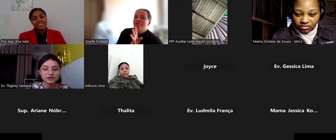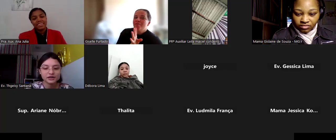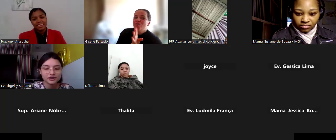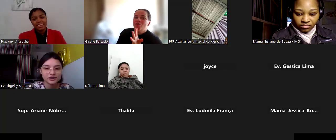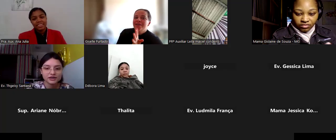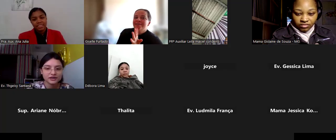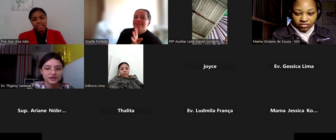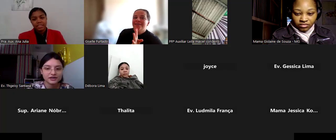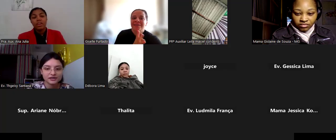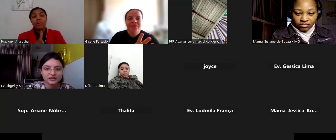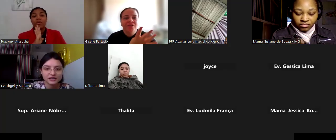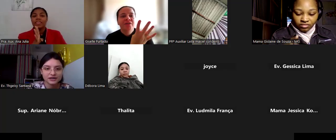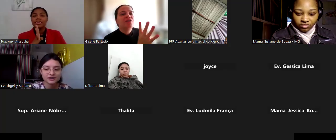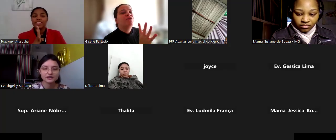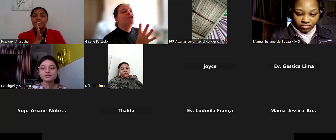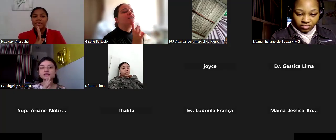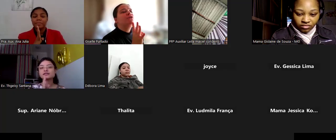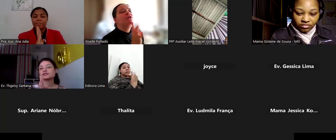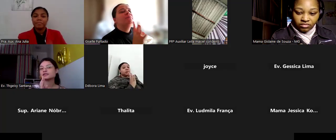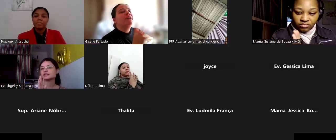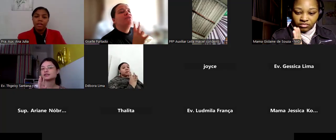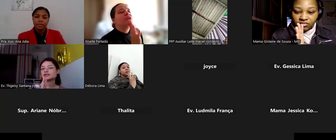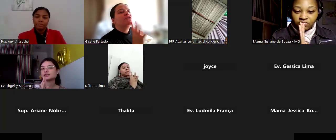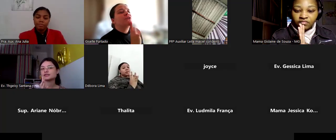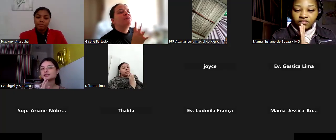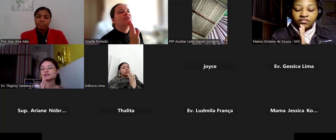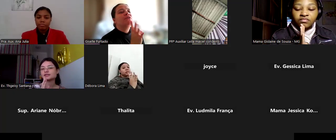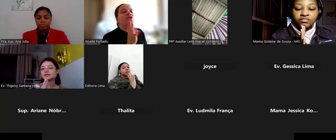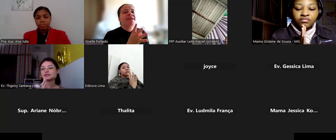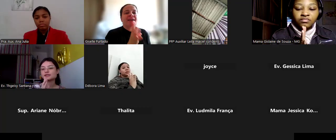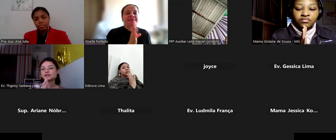verbo conhecer. Ó, o indicador bem no queixo. Ó. Conhece,